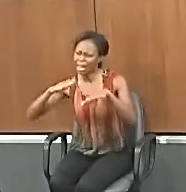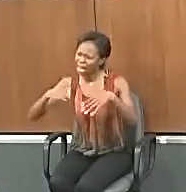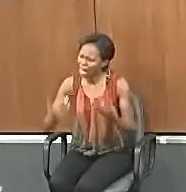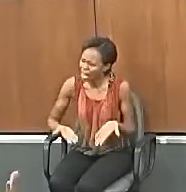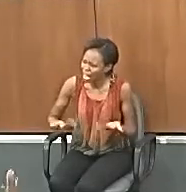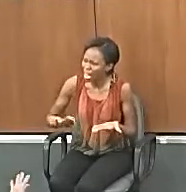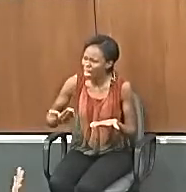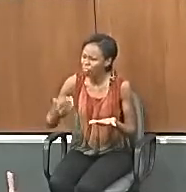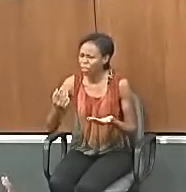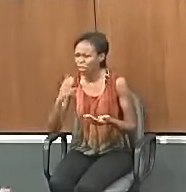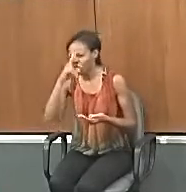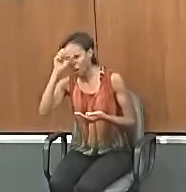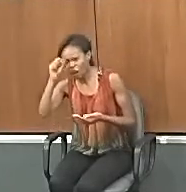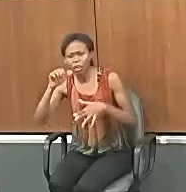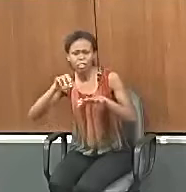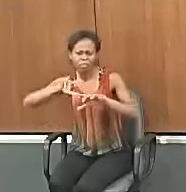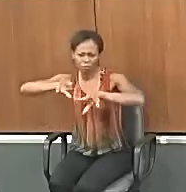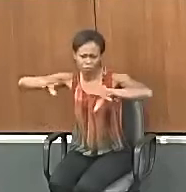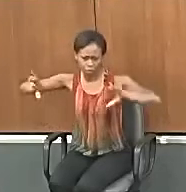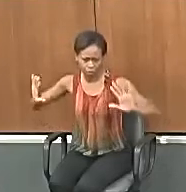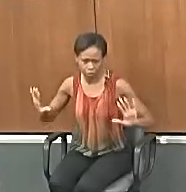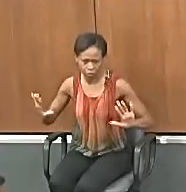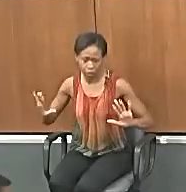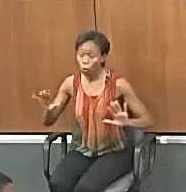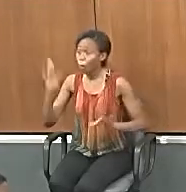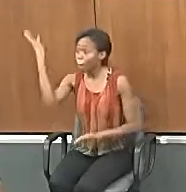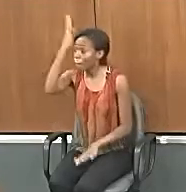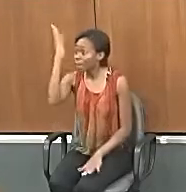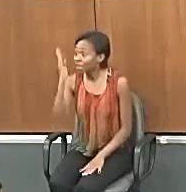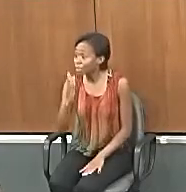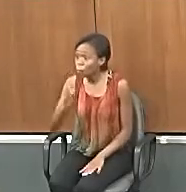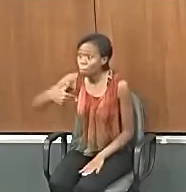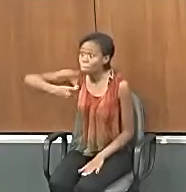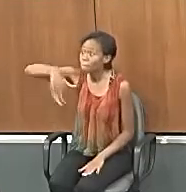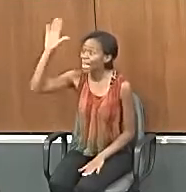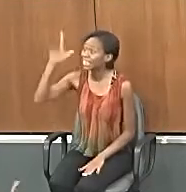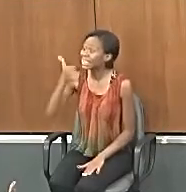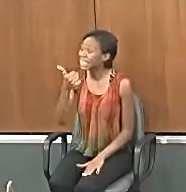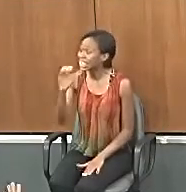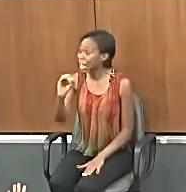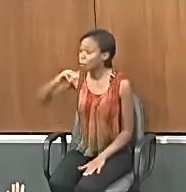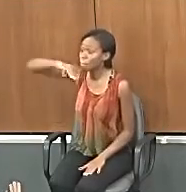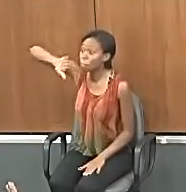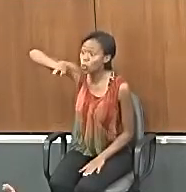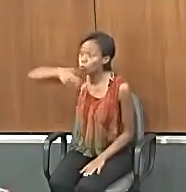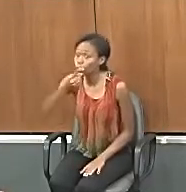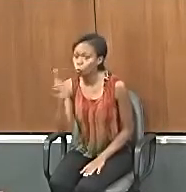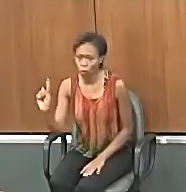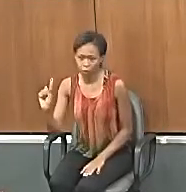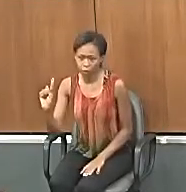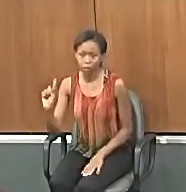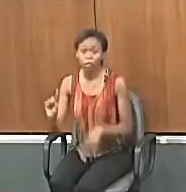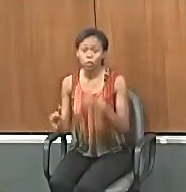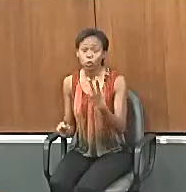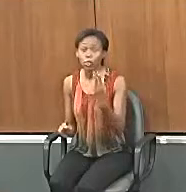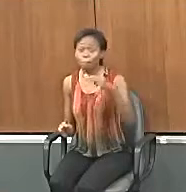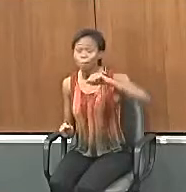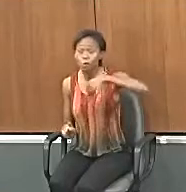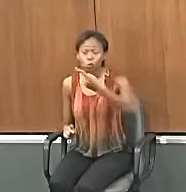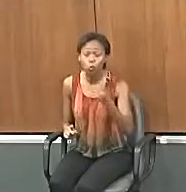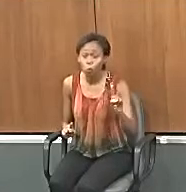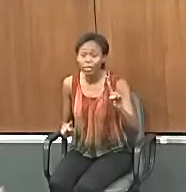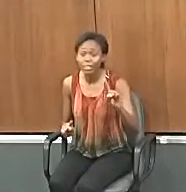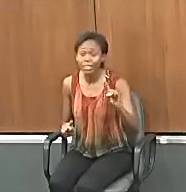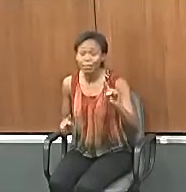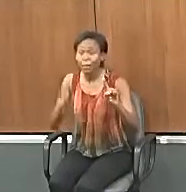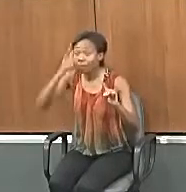sendo que dois milhões e meio de brasileiros têm uma deficiência severa em minas